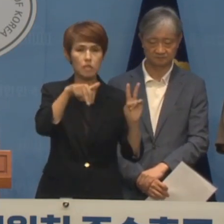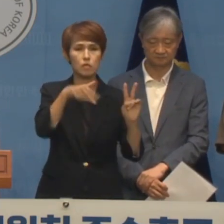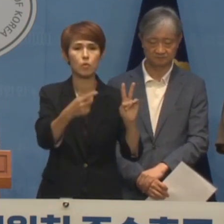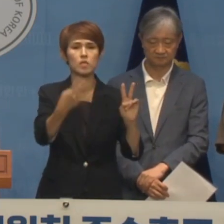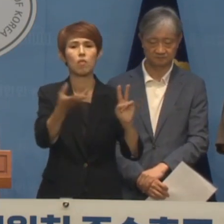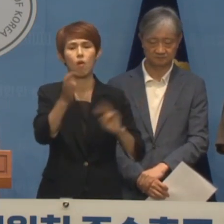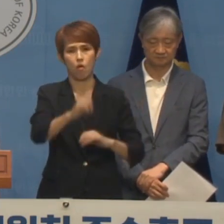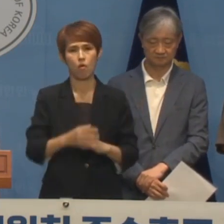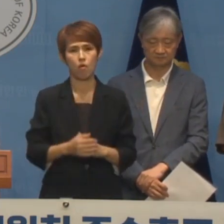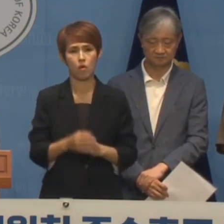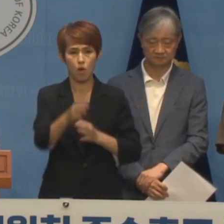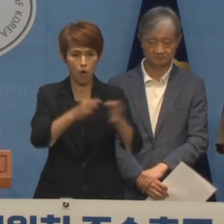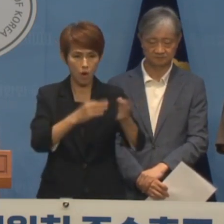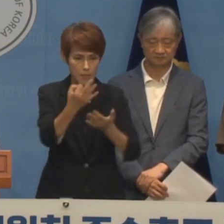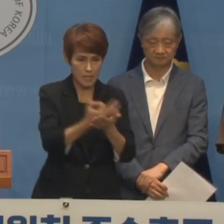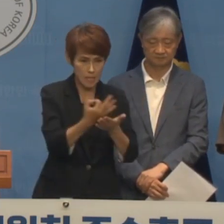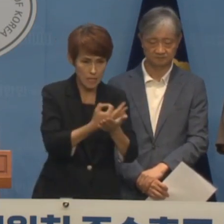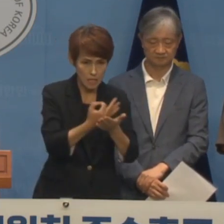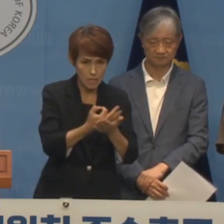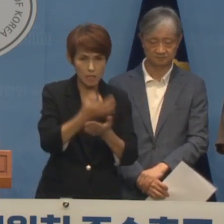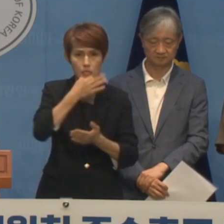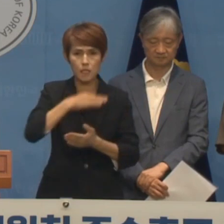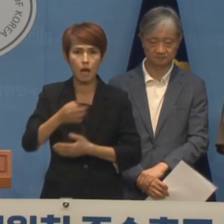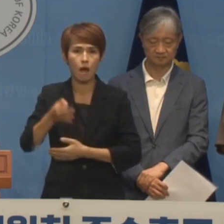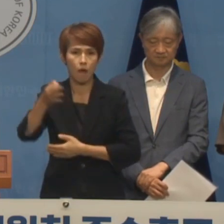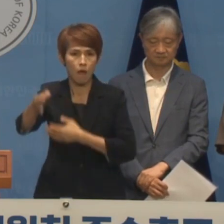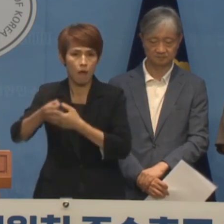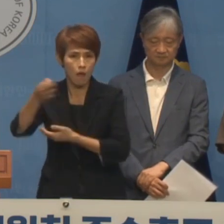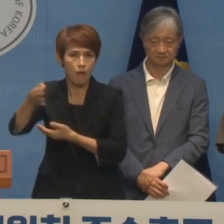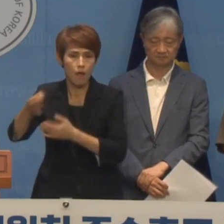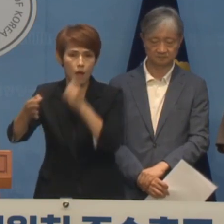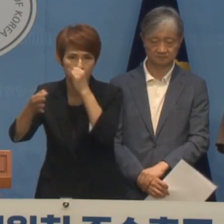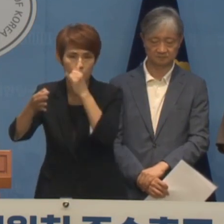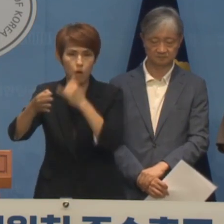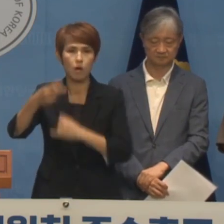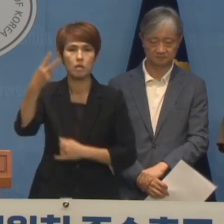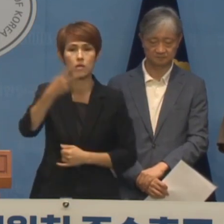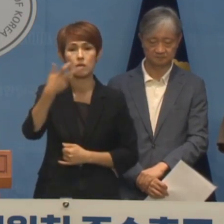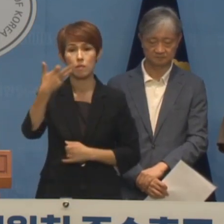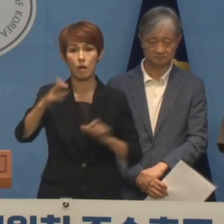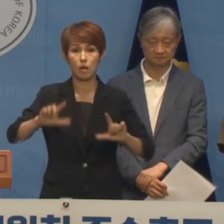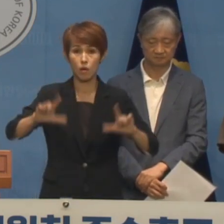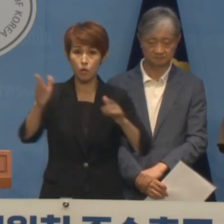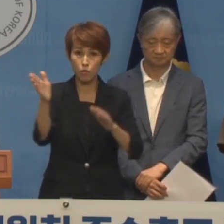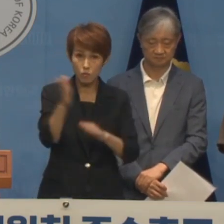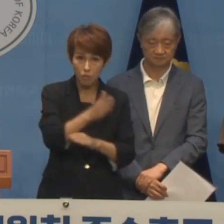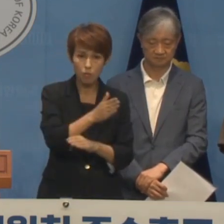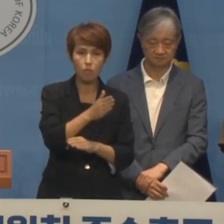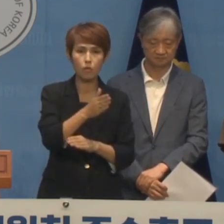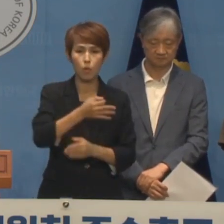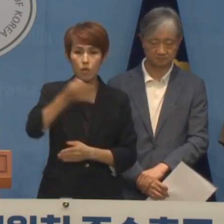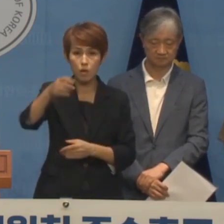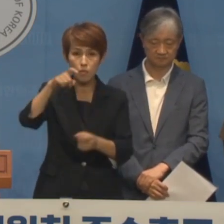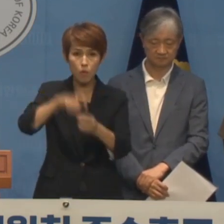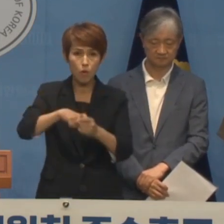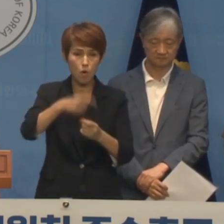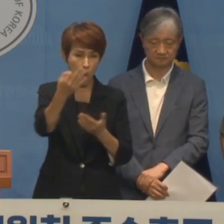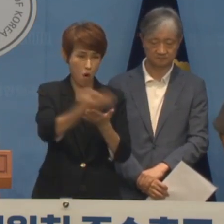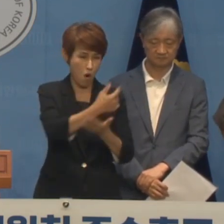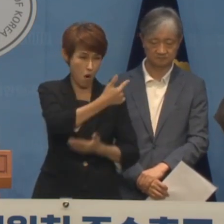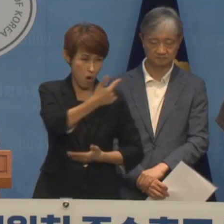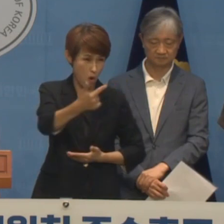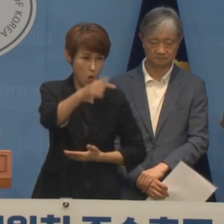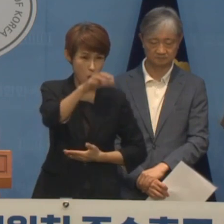대부분은 인수 차입금에 대한 이자 비용으로 가져갔으며 2018년부터는 차입금 상환을 위해 매출이 높은 매장